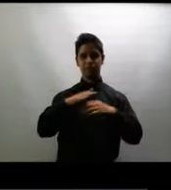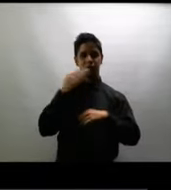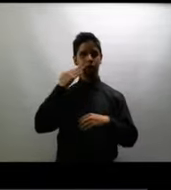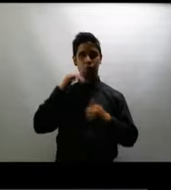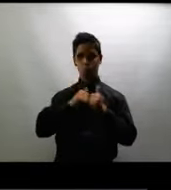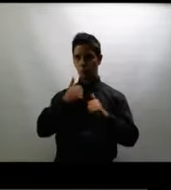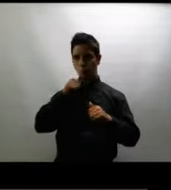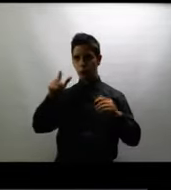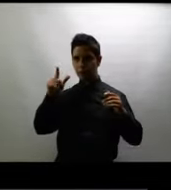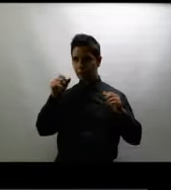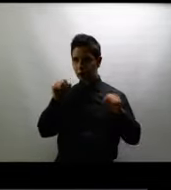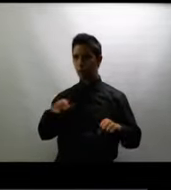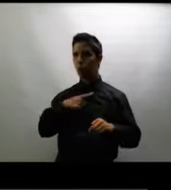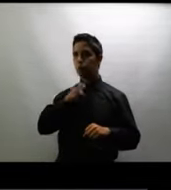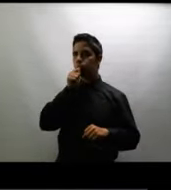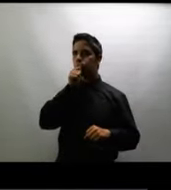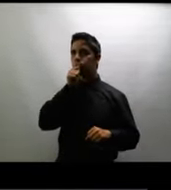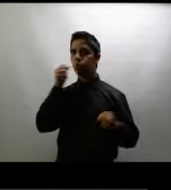ya ha aguantado tanto?